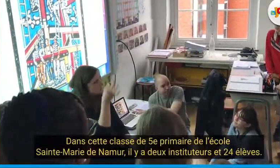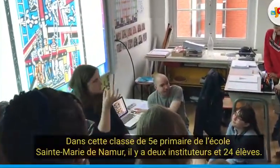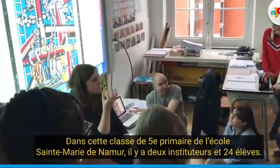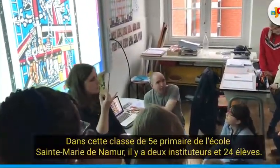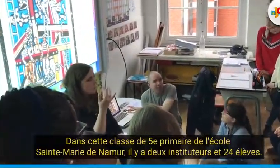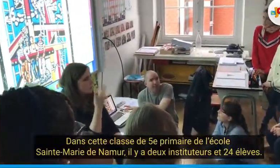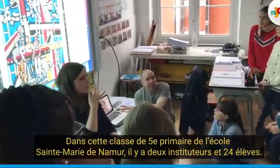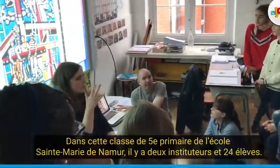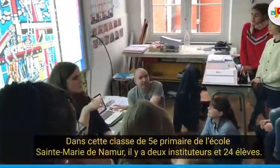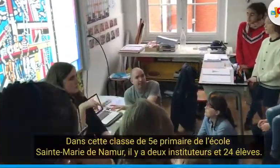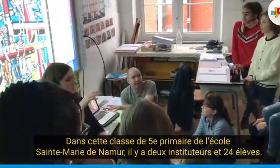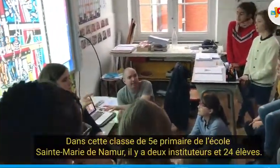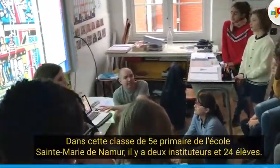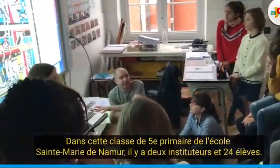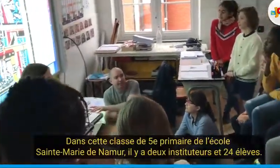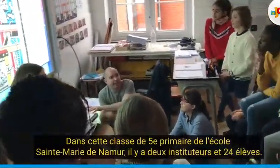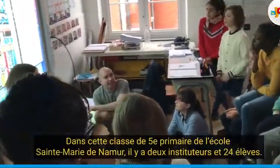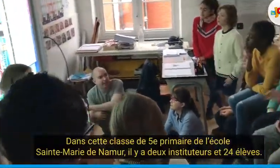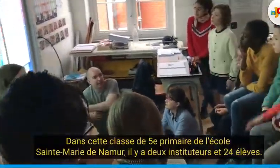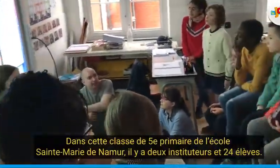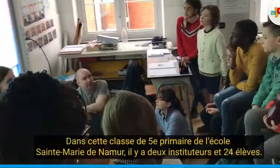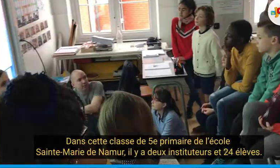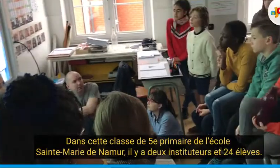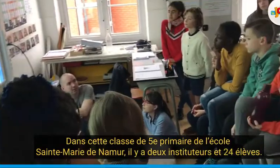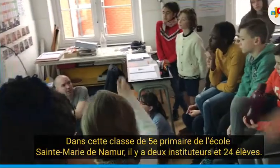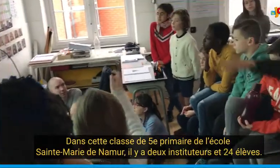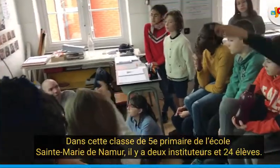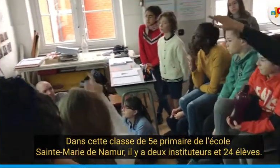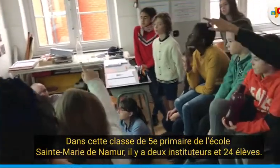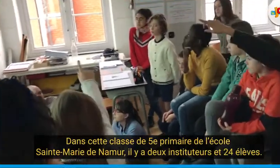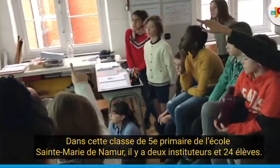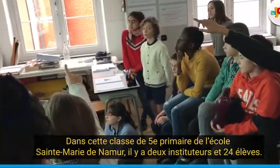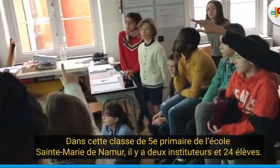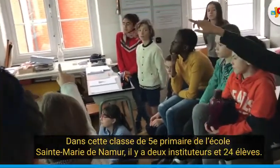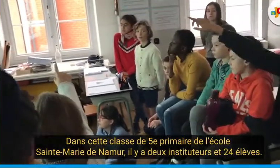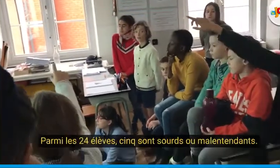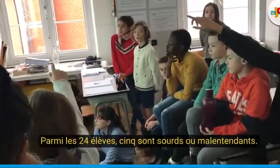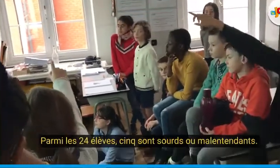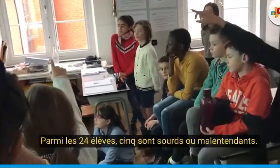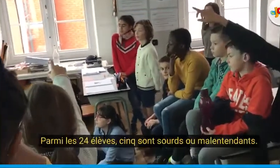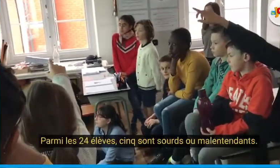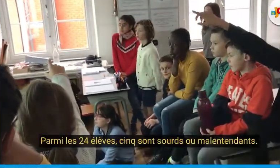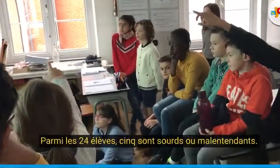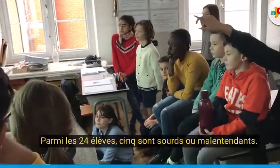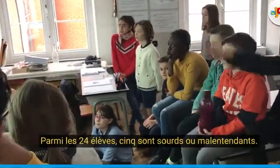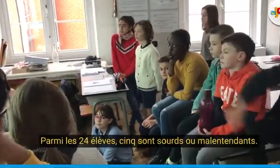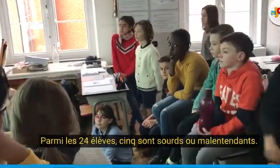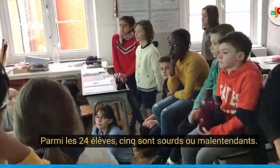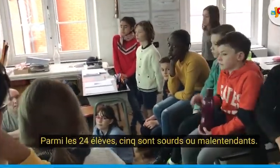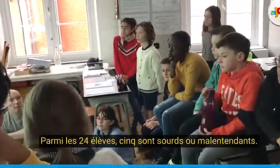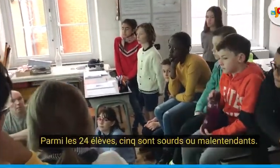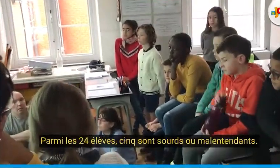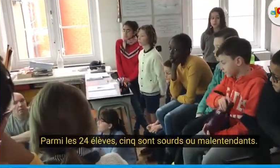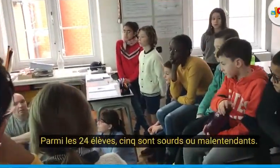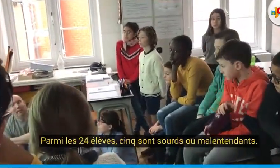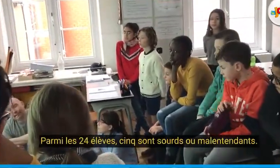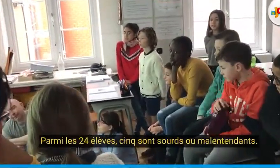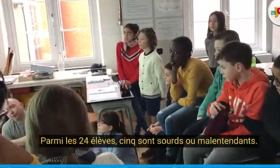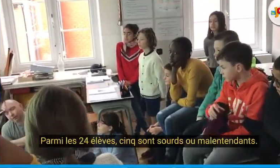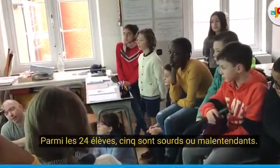pour rappel la deuxième guerre mondiale s finie en quelle année ? C'est donc fini